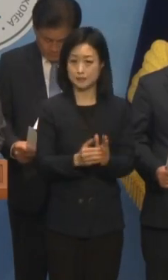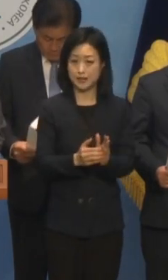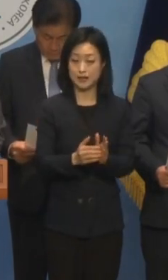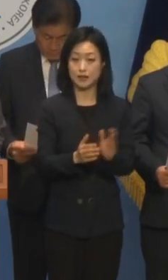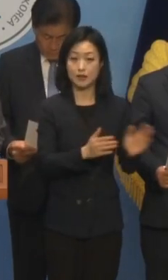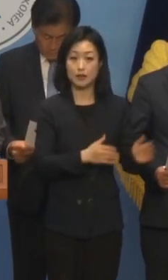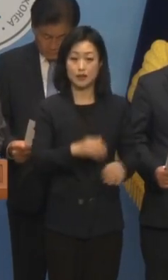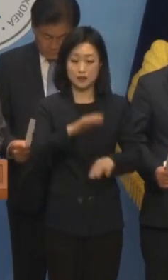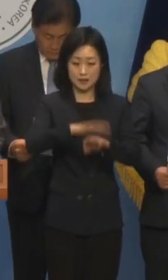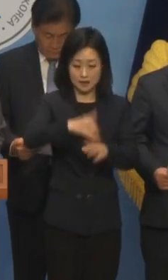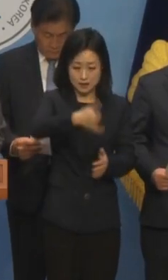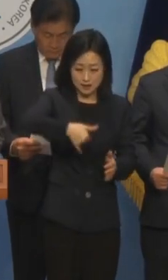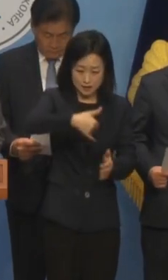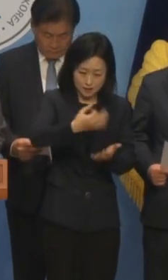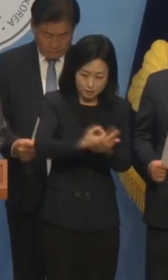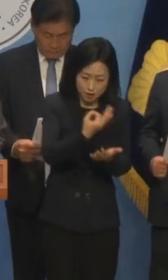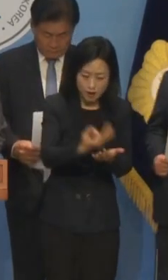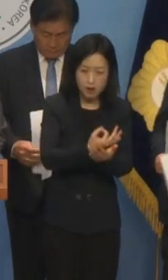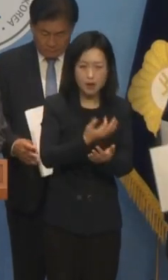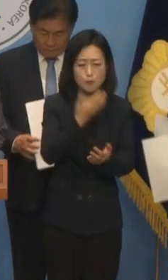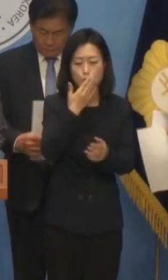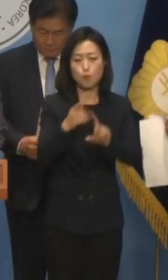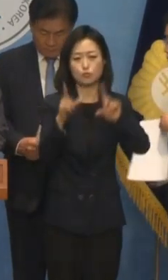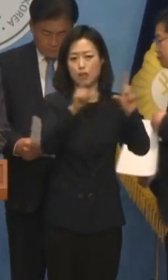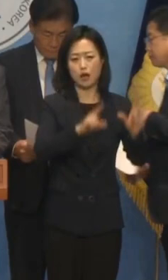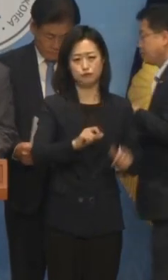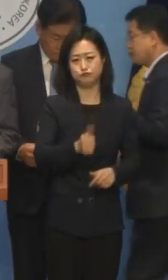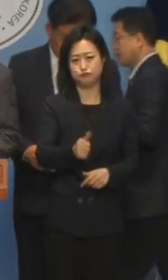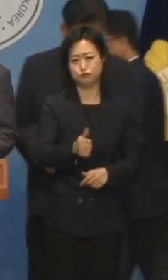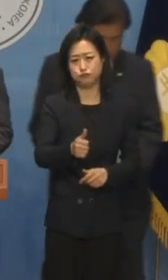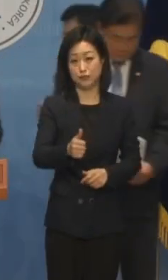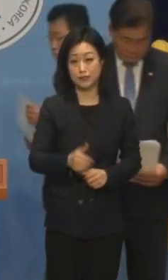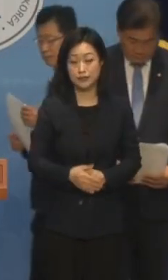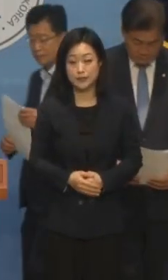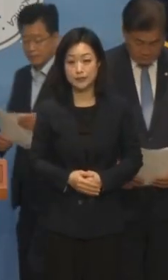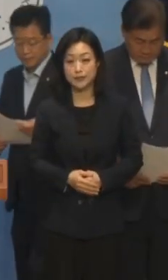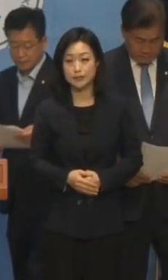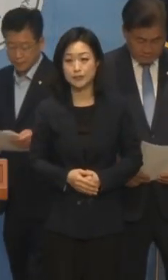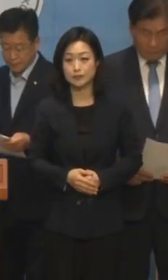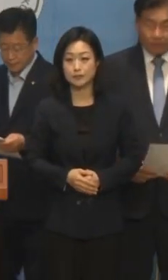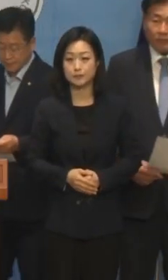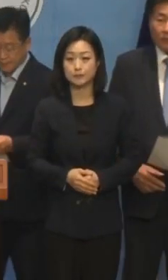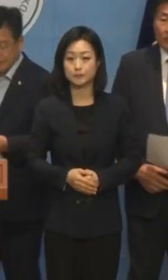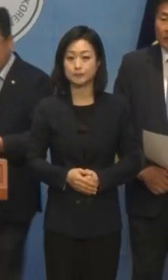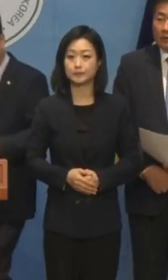농사를 지어 도저히 먹고 살기 어려운 상황입니다.